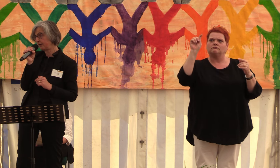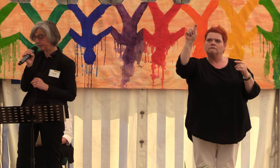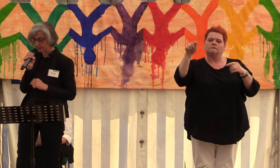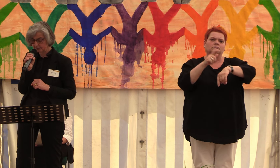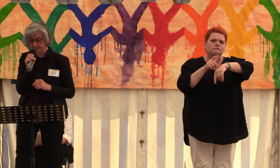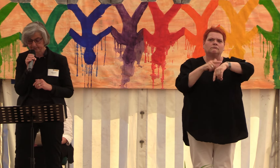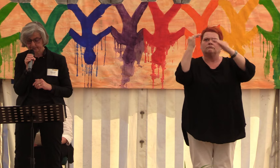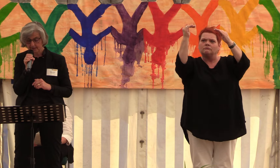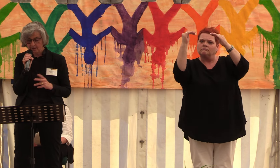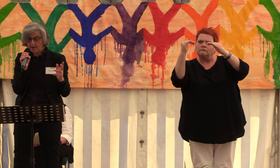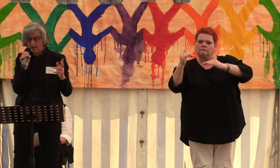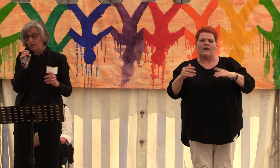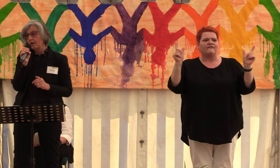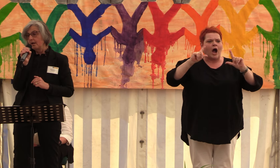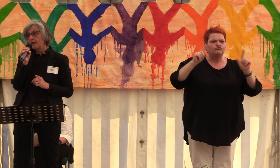Angaben einfach finden.